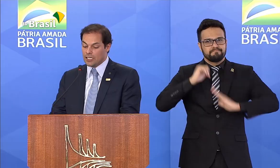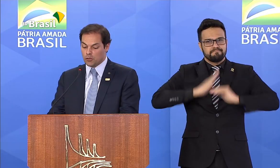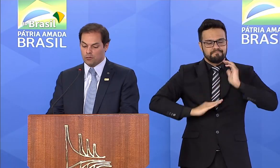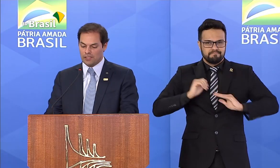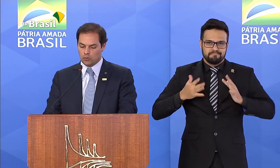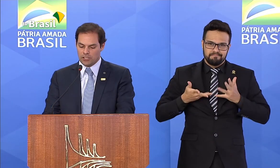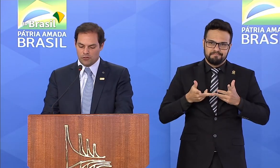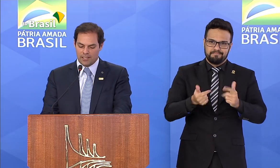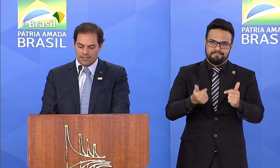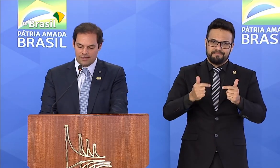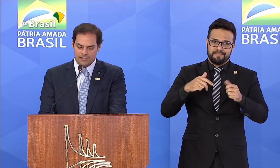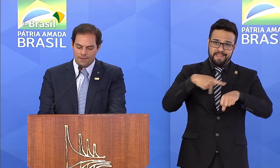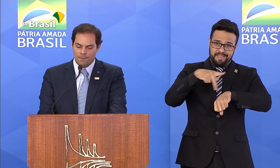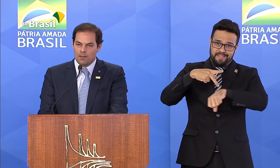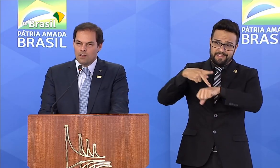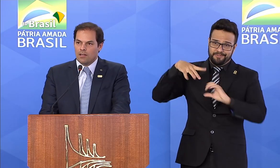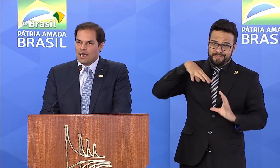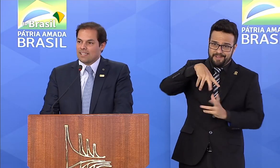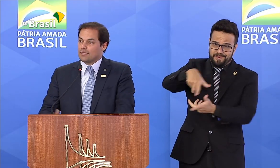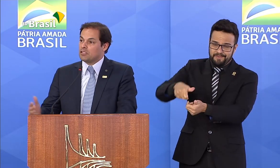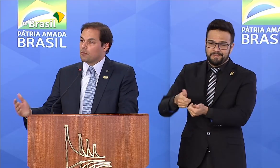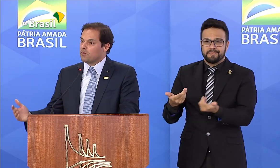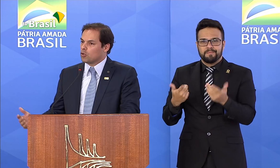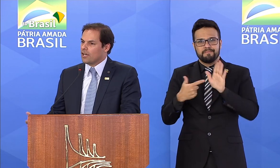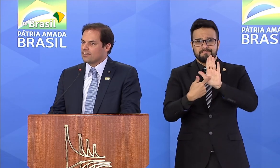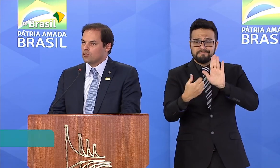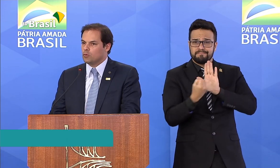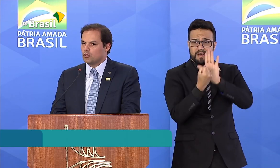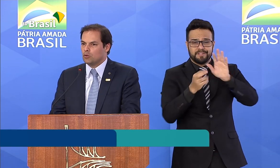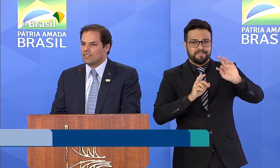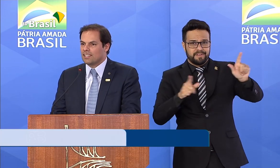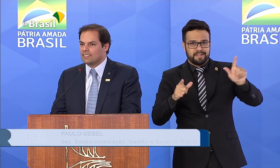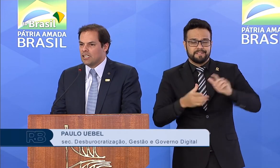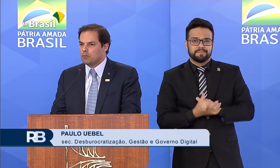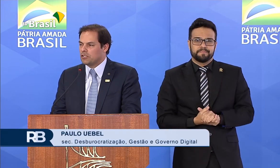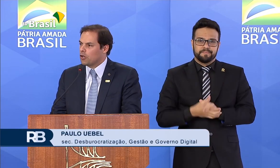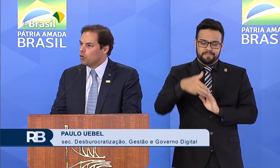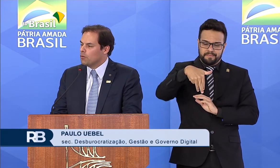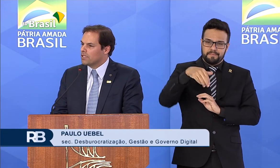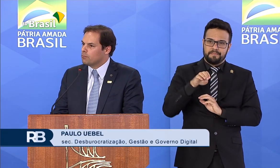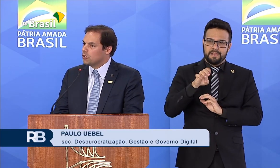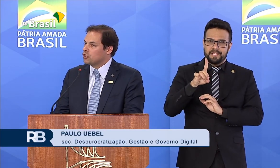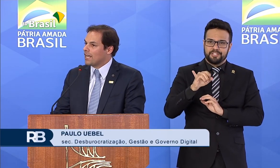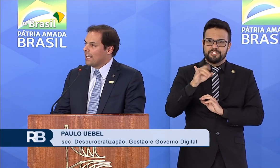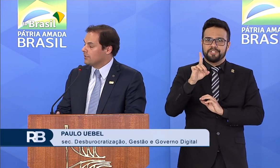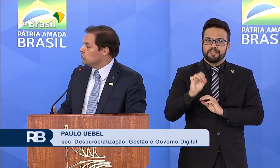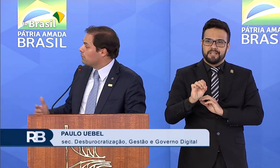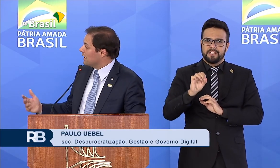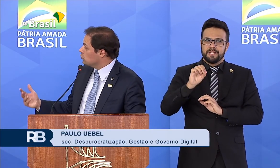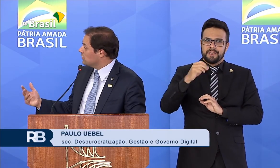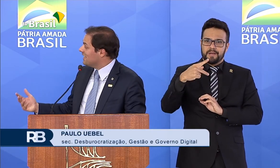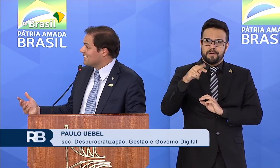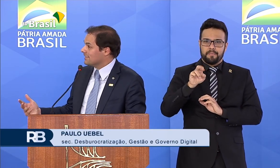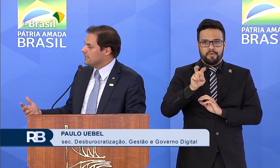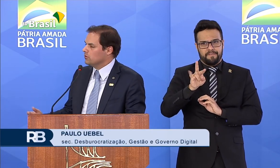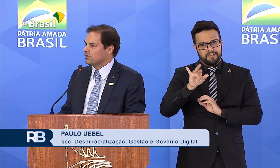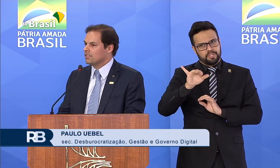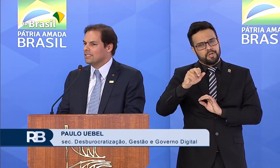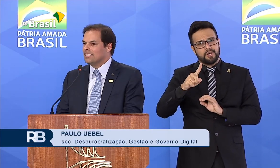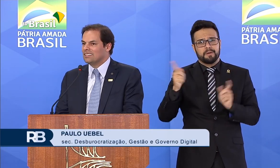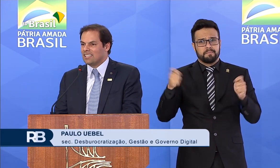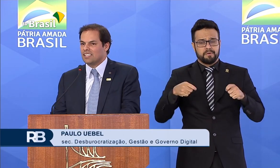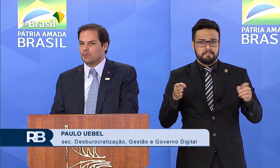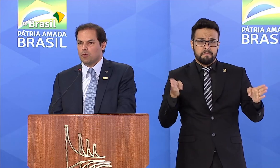empregos e mais desenvolvimento para o país. Essa medida provisória, segundo o estudo da Secretaria de Política Econômica, pode gerar, num prazo de 10